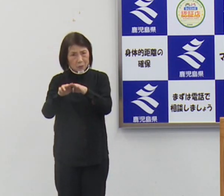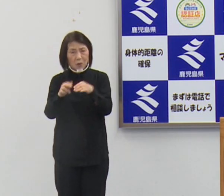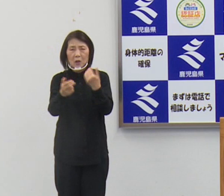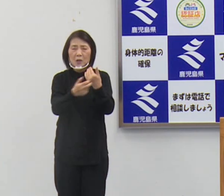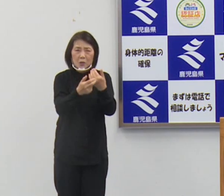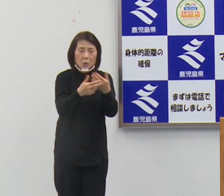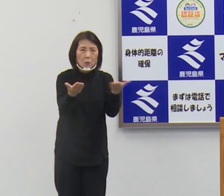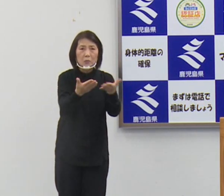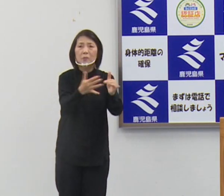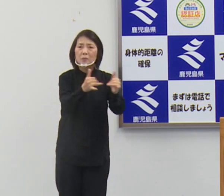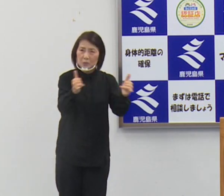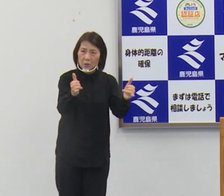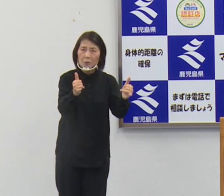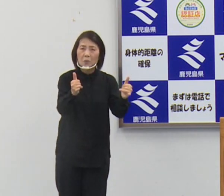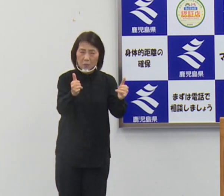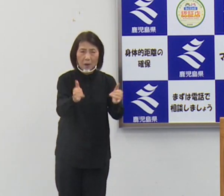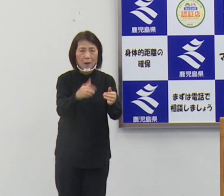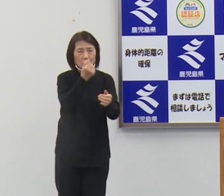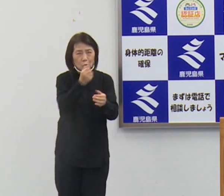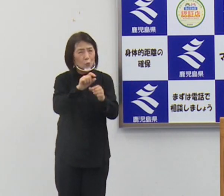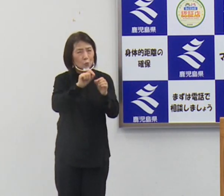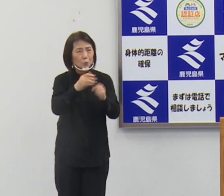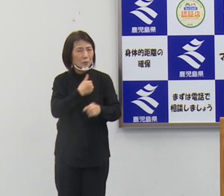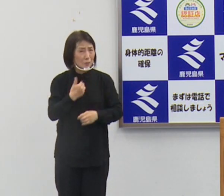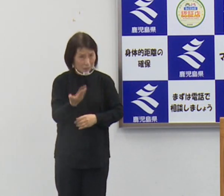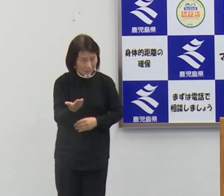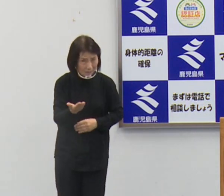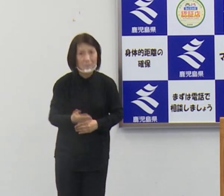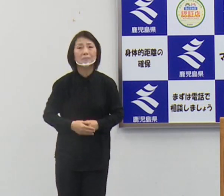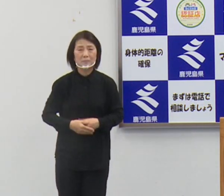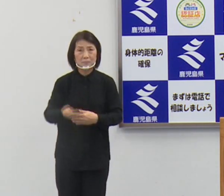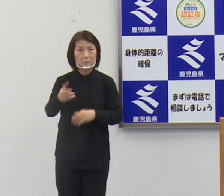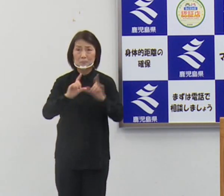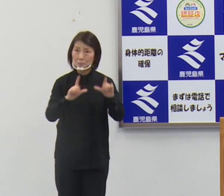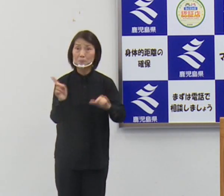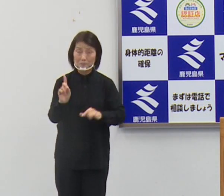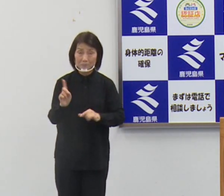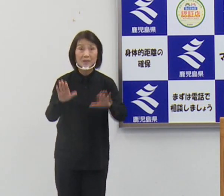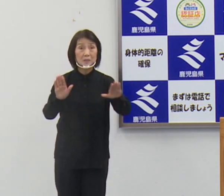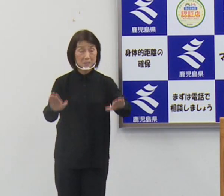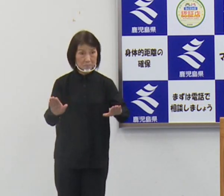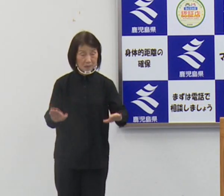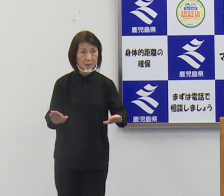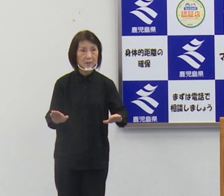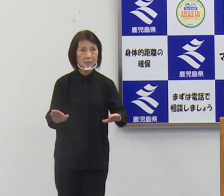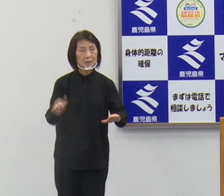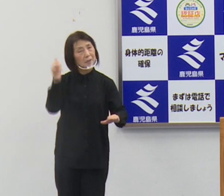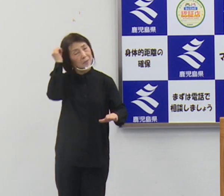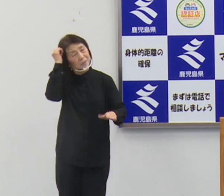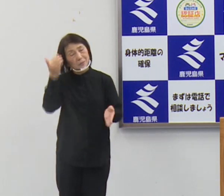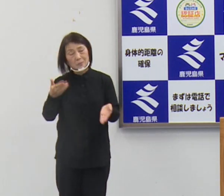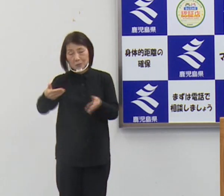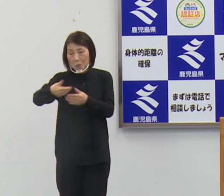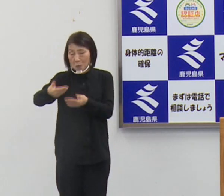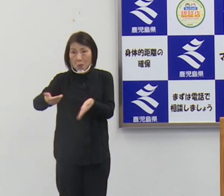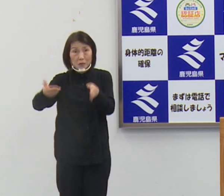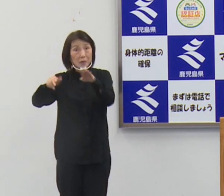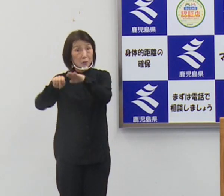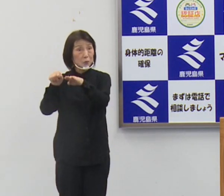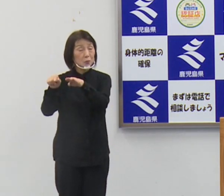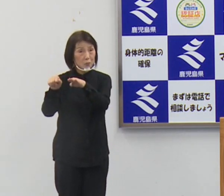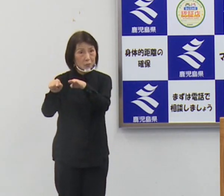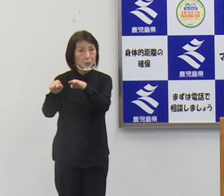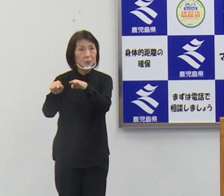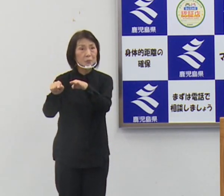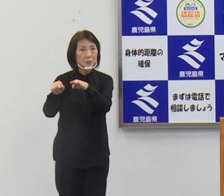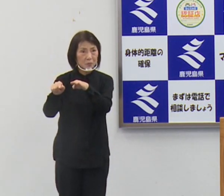保というのは今行き届いているというふうには認識でしょうか。 今現時点においては宿泊療養施設は